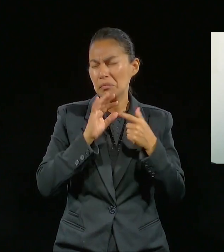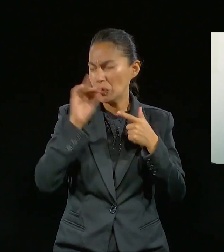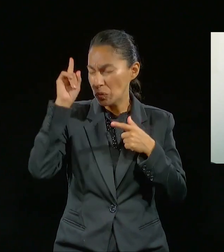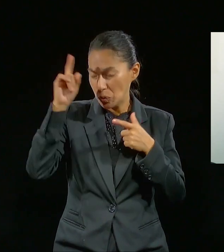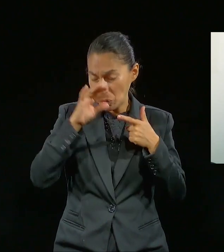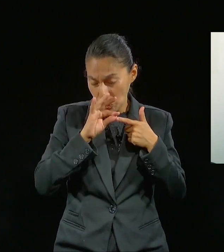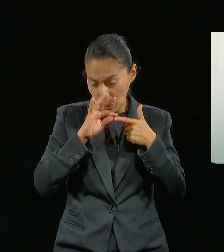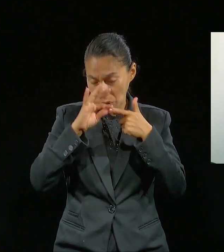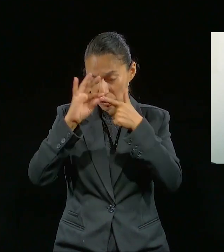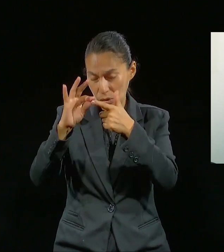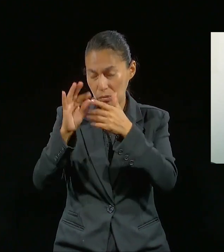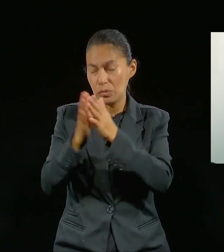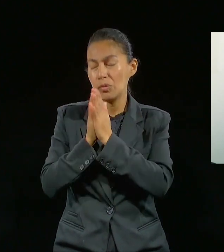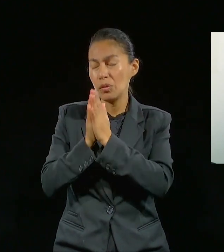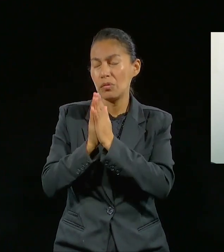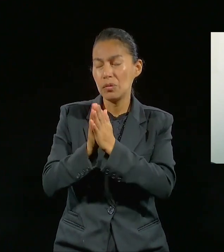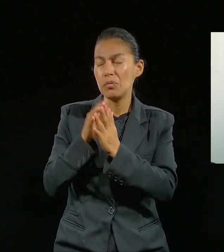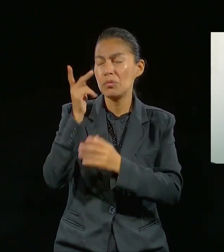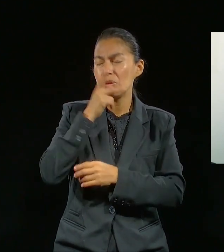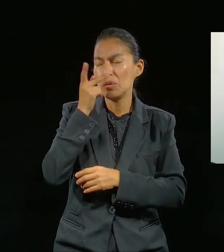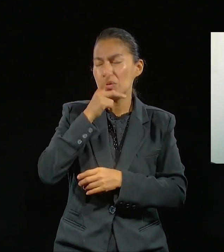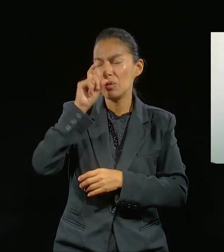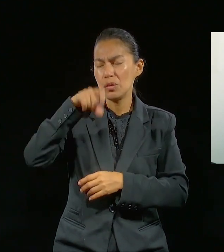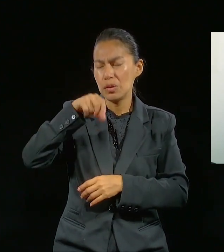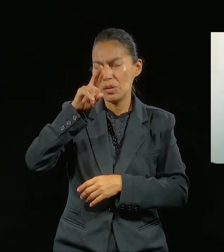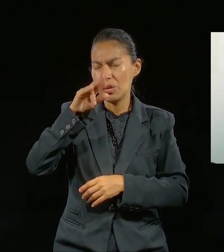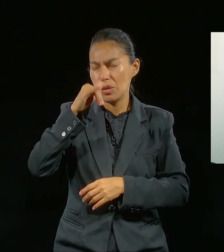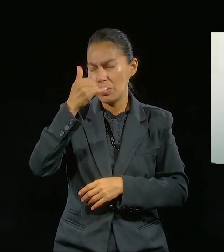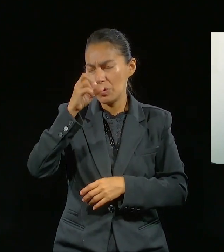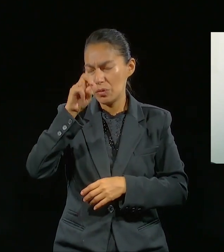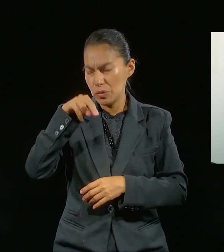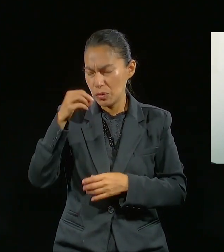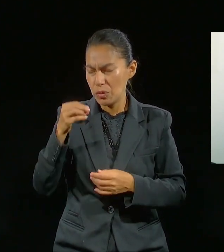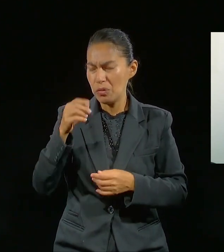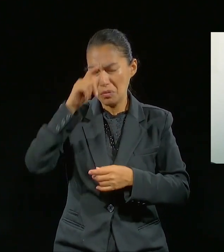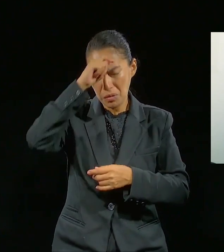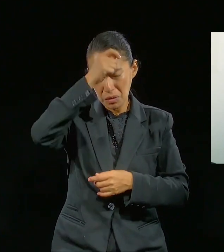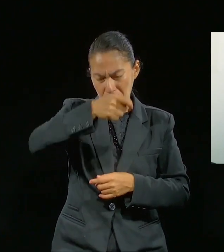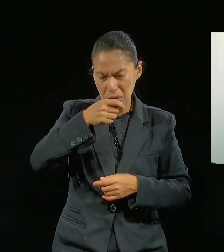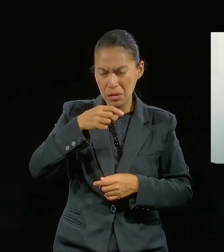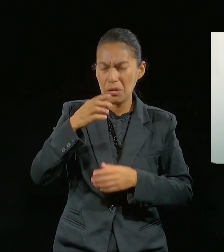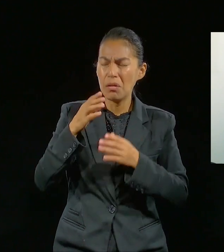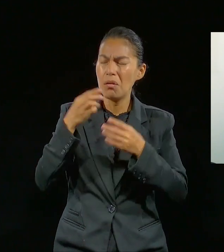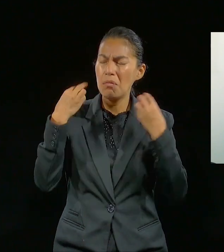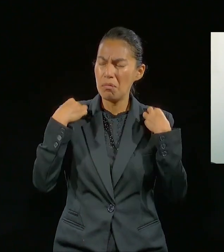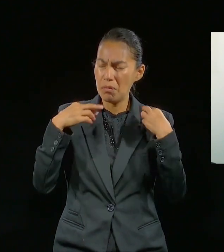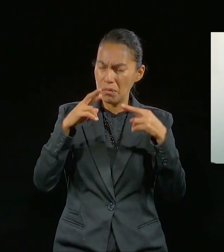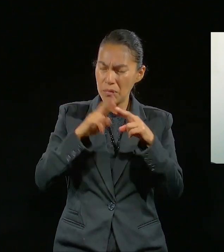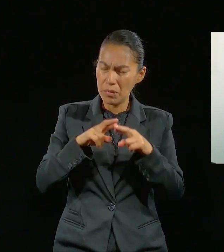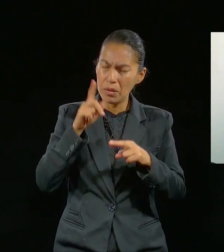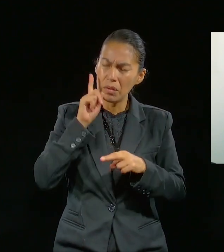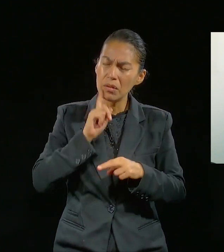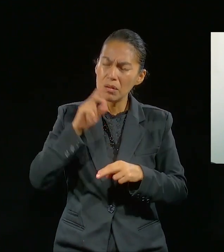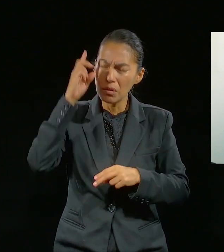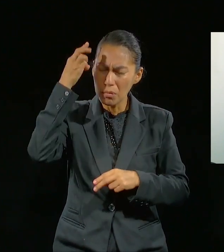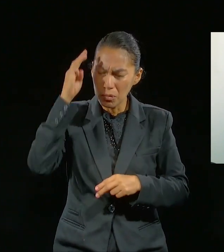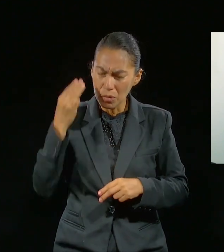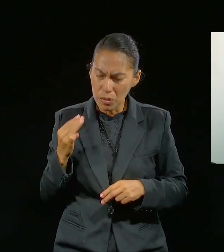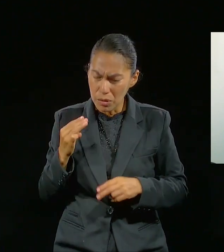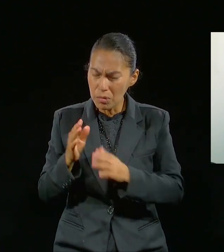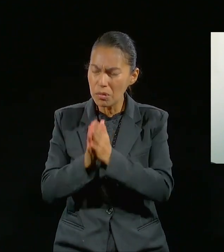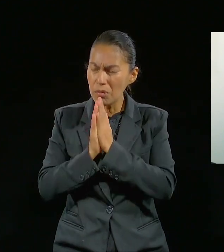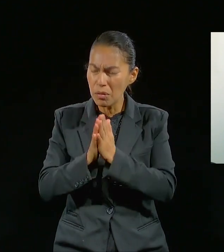Amén. Bendice al Pastor Quillono, a la Maestra Mónica, al hermano que está aquí en las cámaras guiándonos,